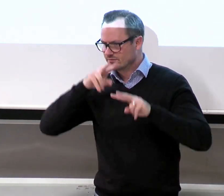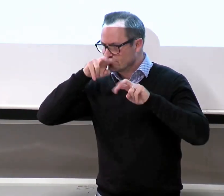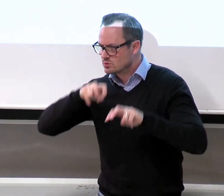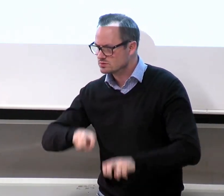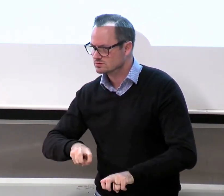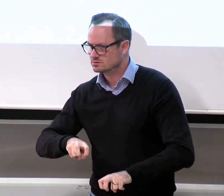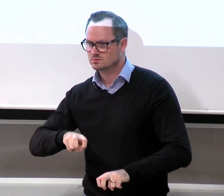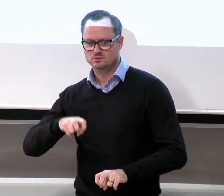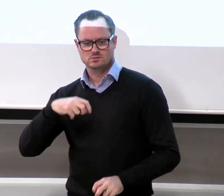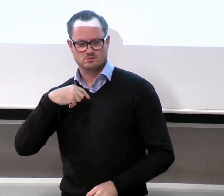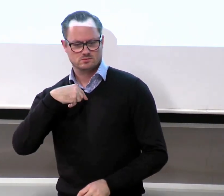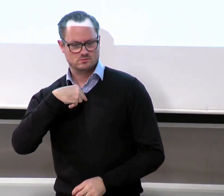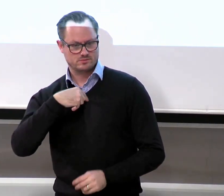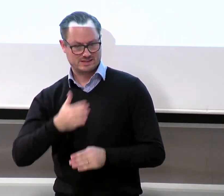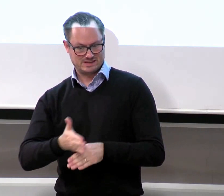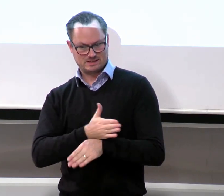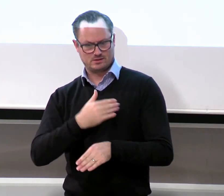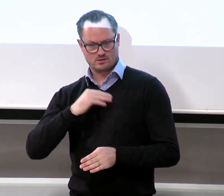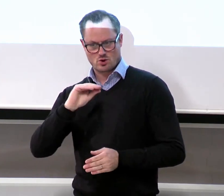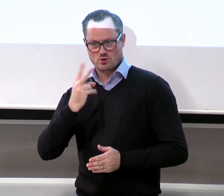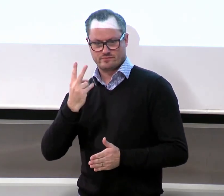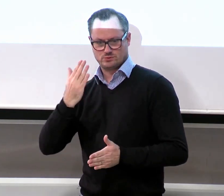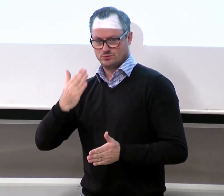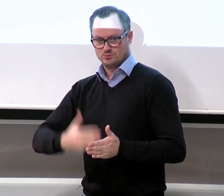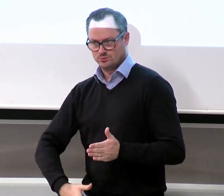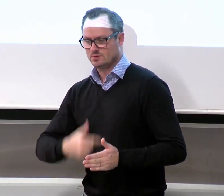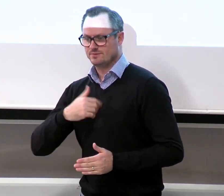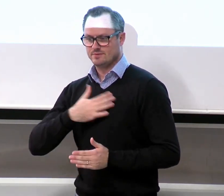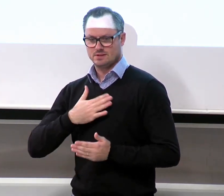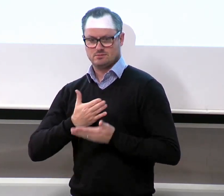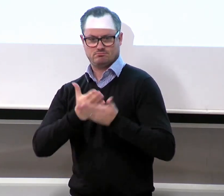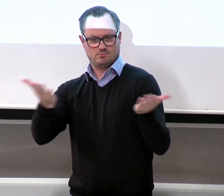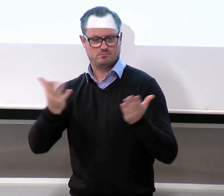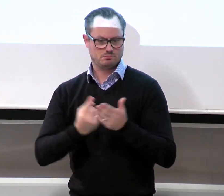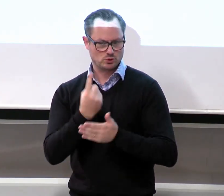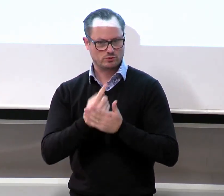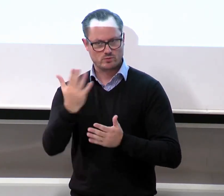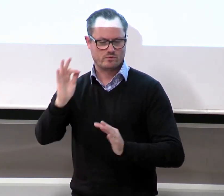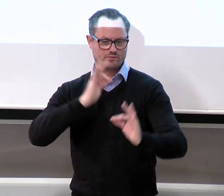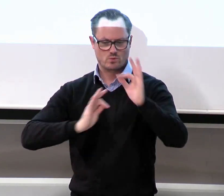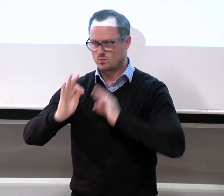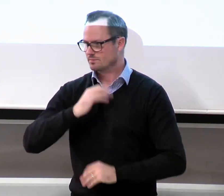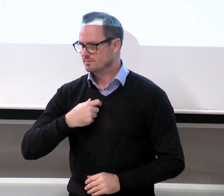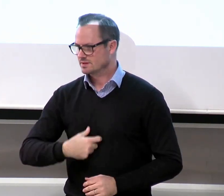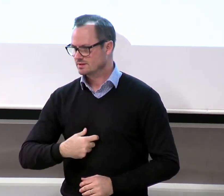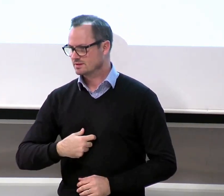Ja, då har jag berättat lite grann om min forskning. Och innan jag avslutar så vill jag lämna